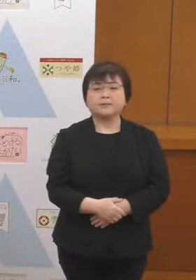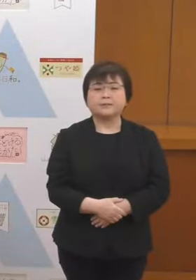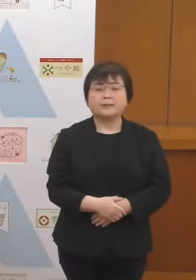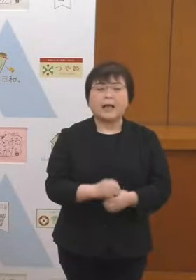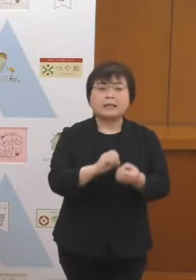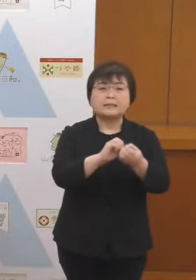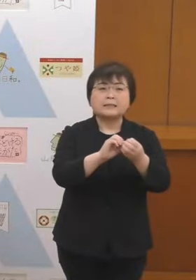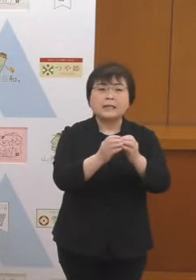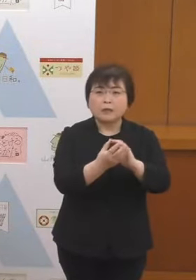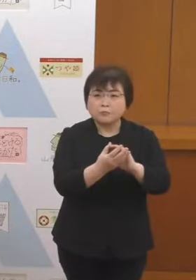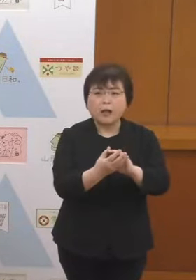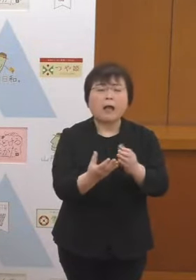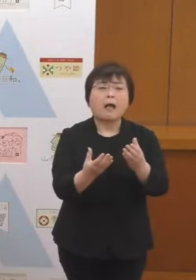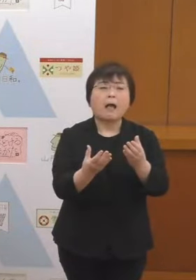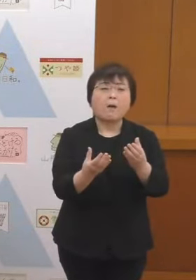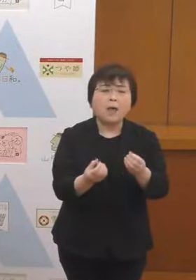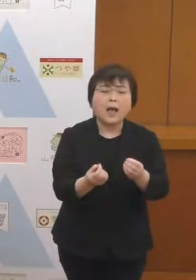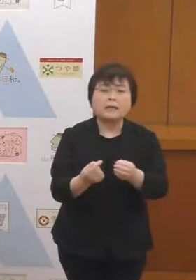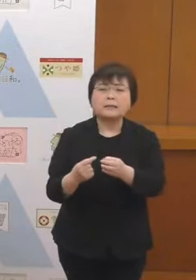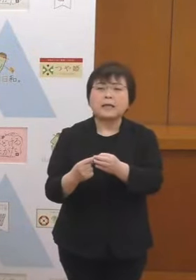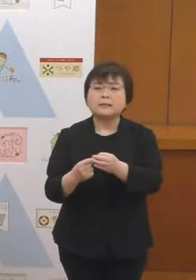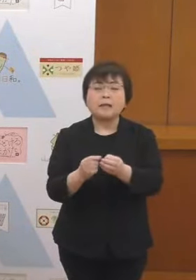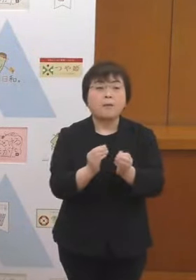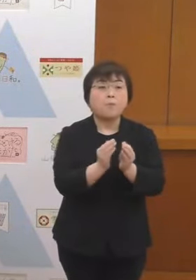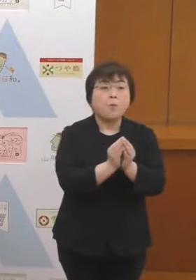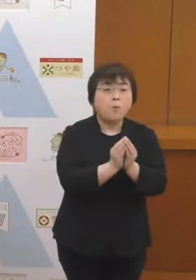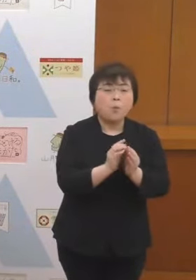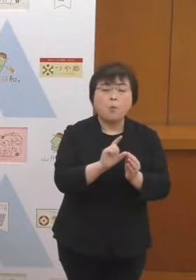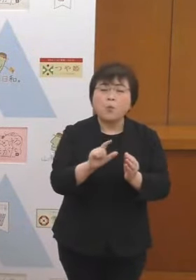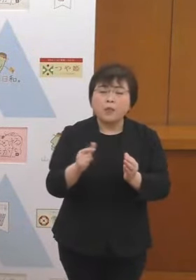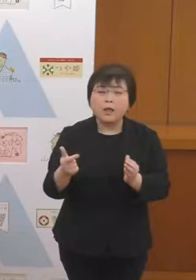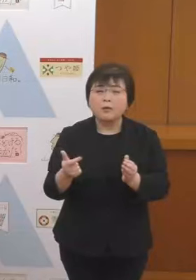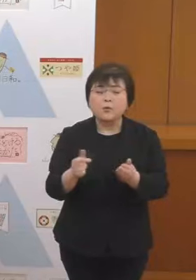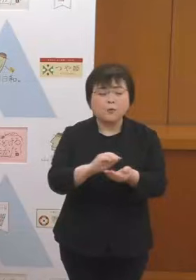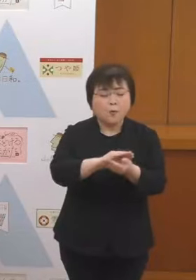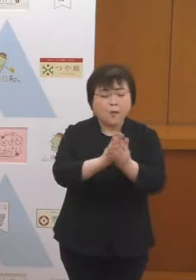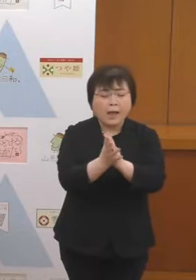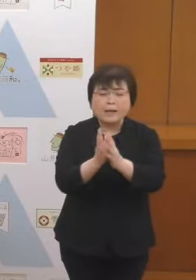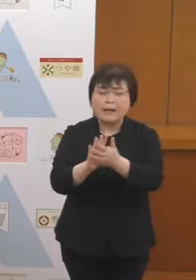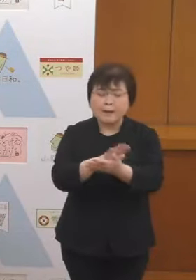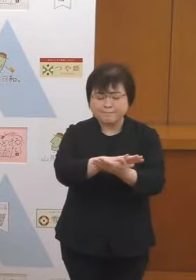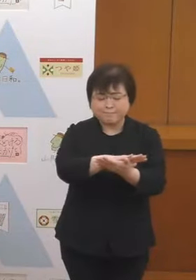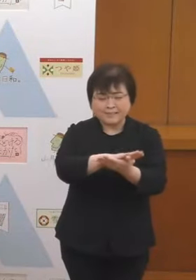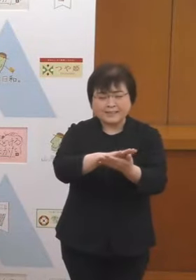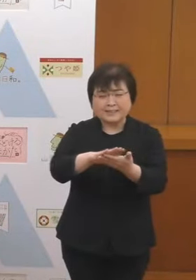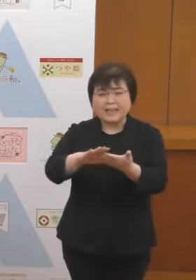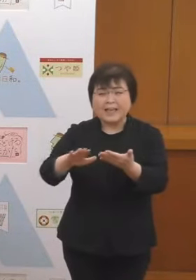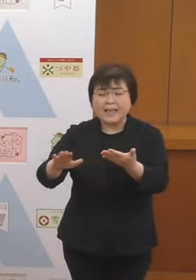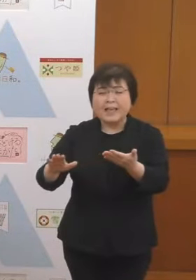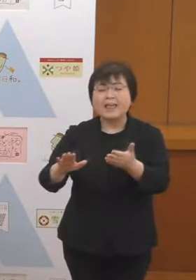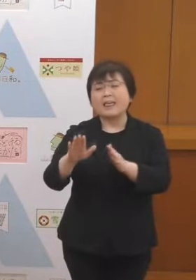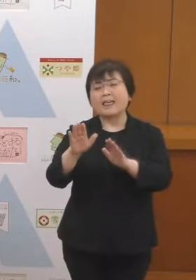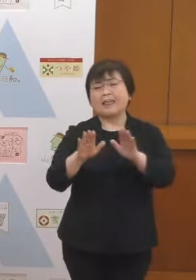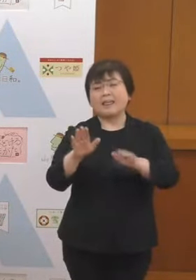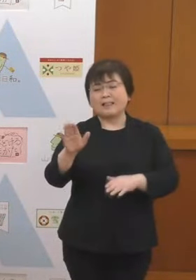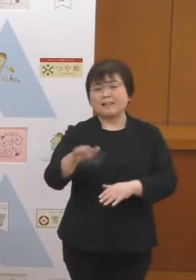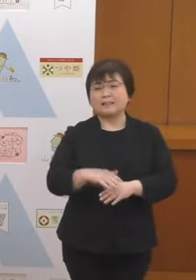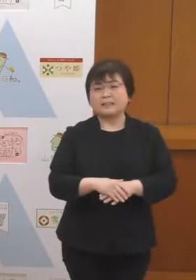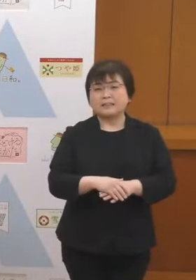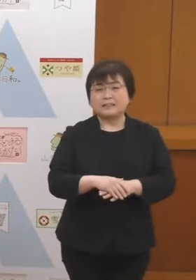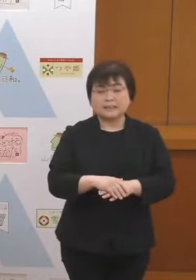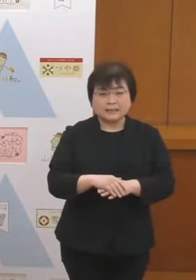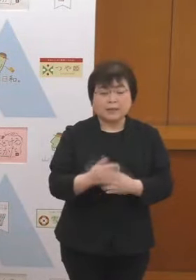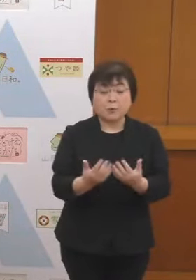桜の季節が過ぎ桜んぼや桃などま果実の花が里を彩り木々